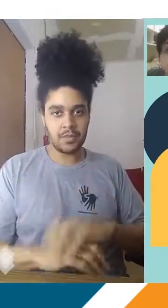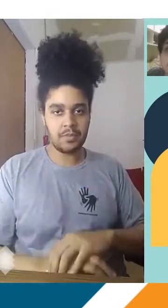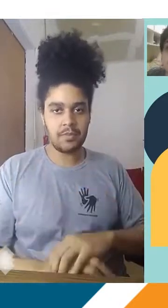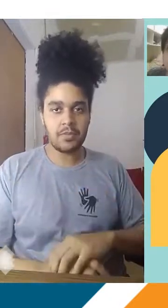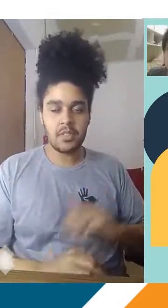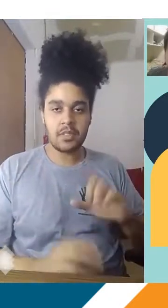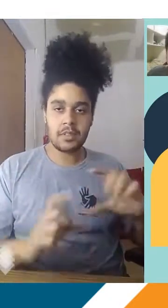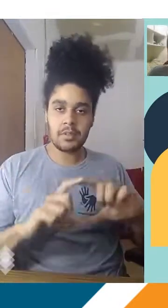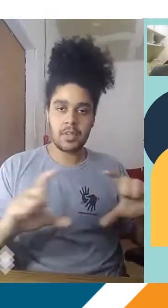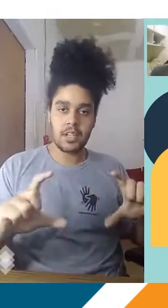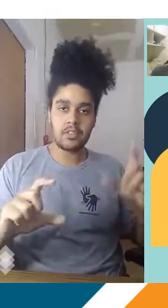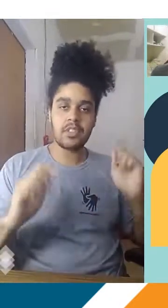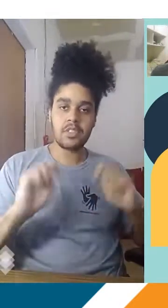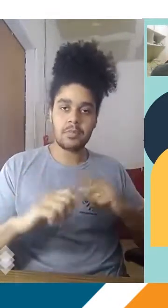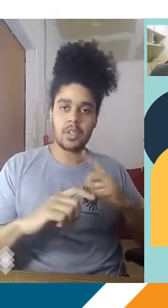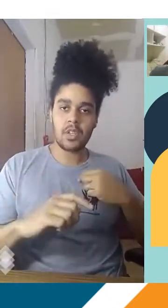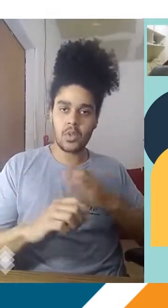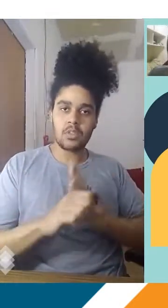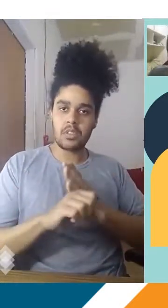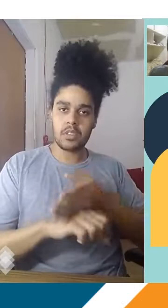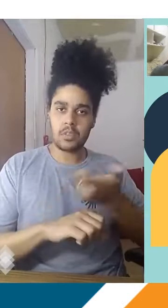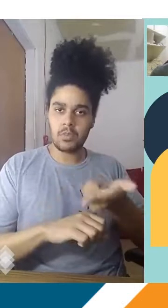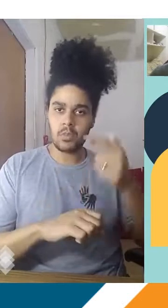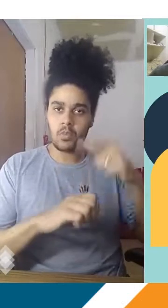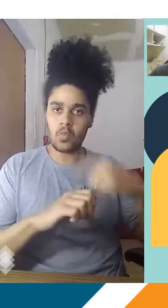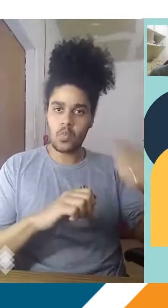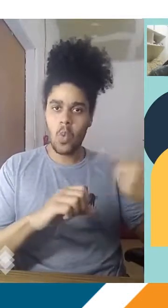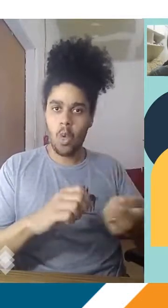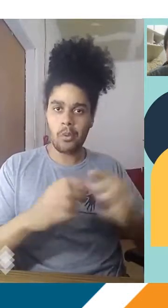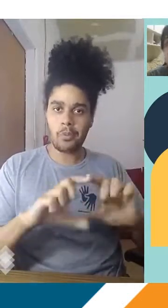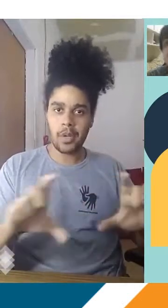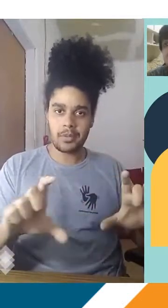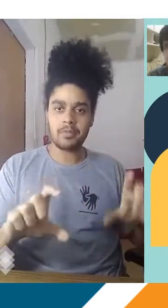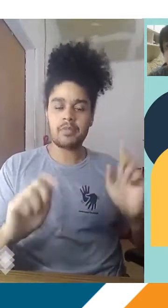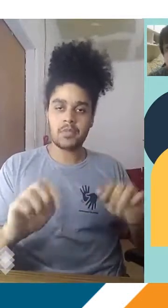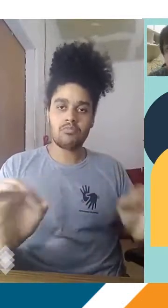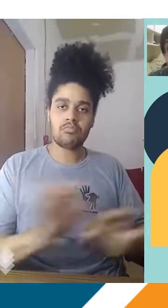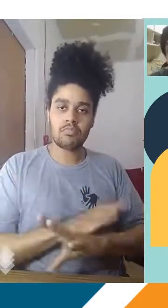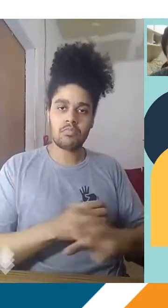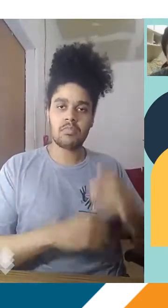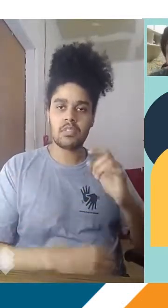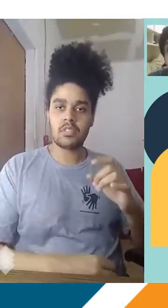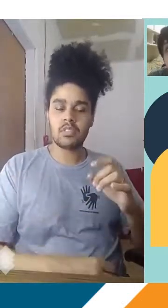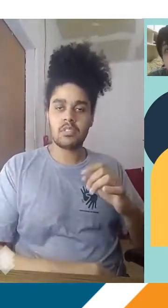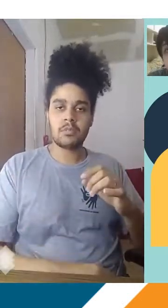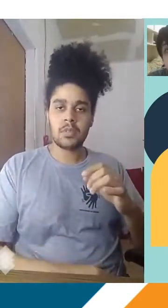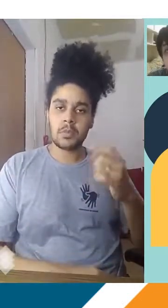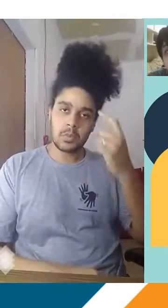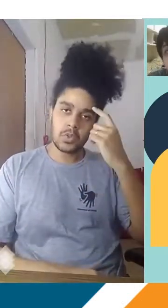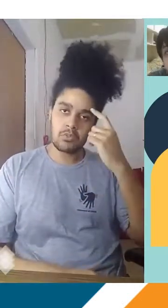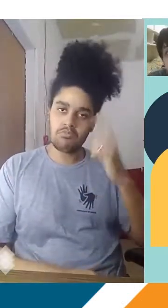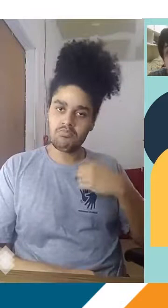um fechamento para esse parágrafo, de modo que eu possa entrar no meu próximo parágrafo. Ou seja, o que é esse fechamento? Nada mais do que a conclusão das ideias que eu estou